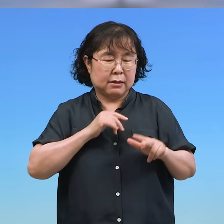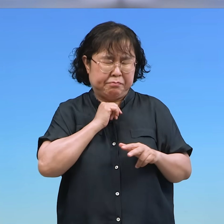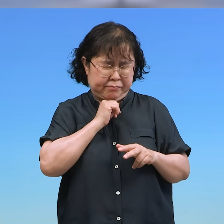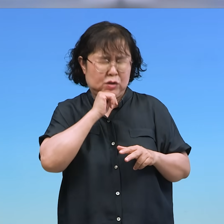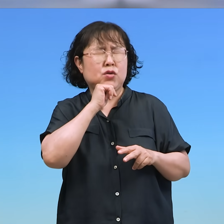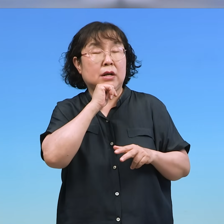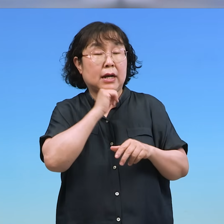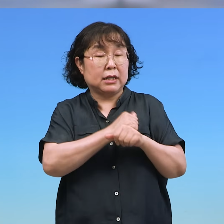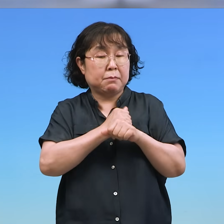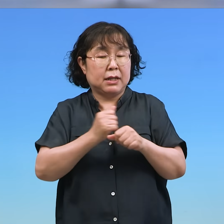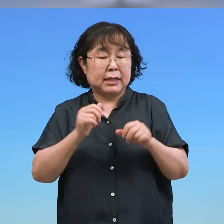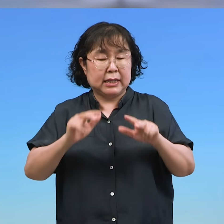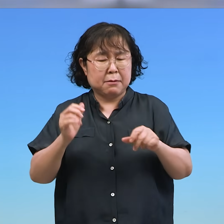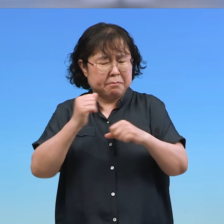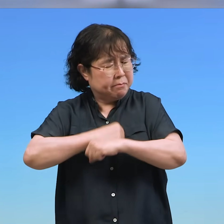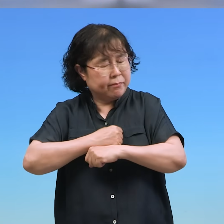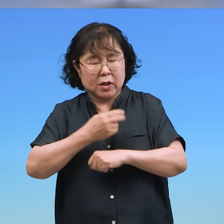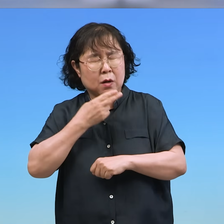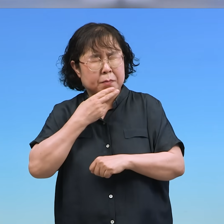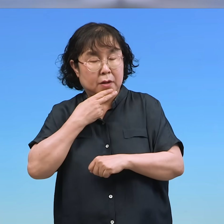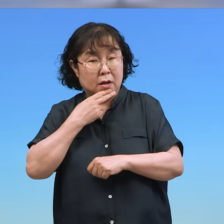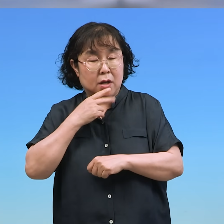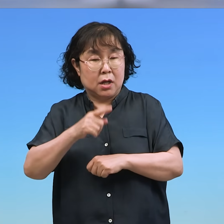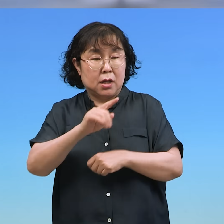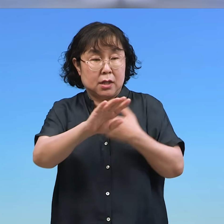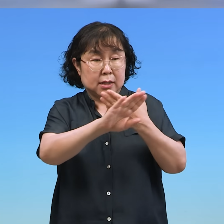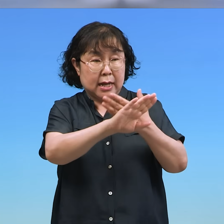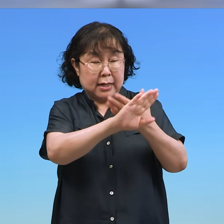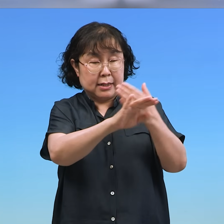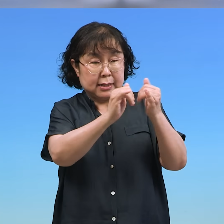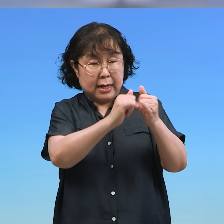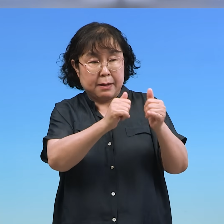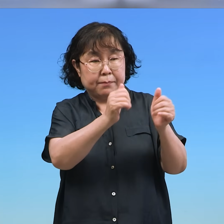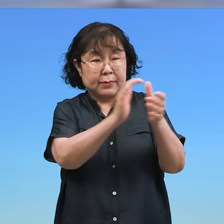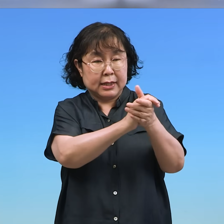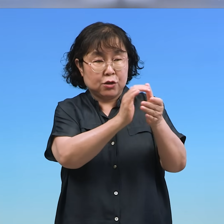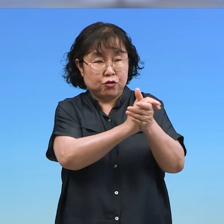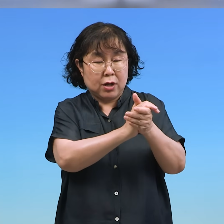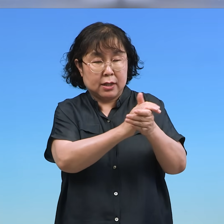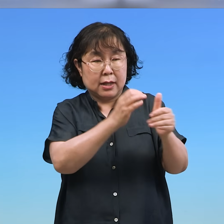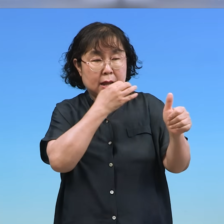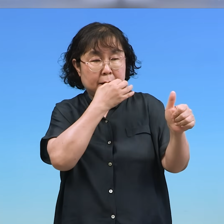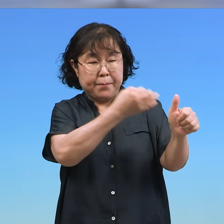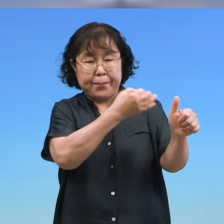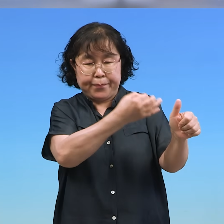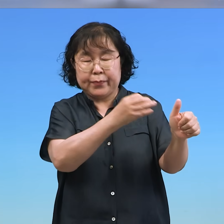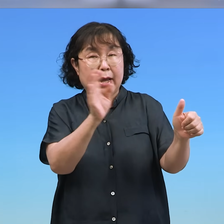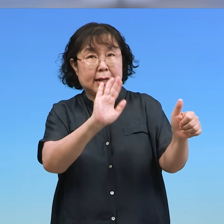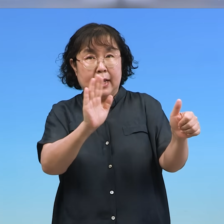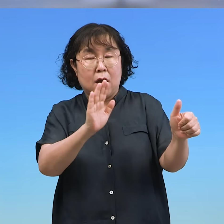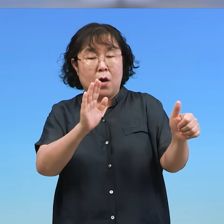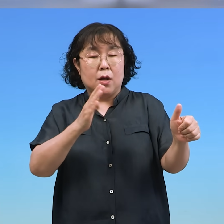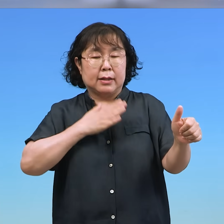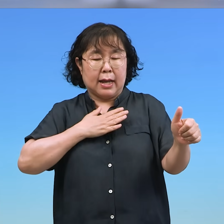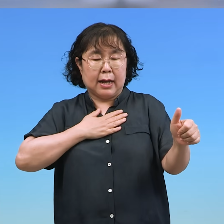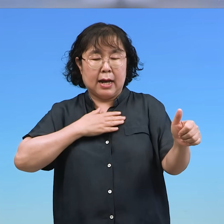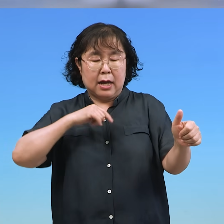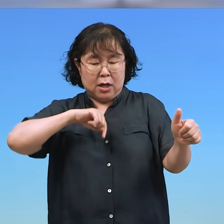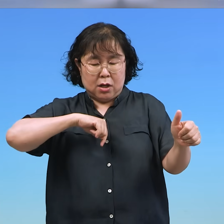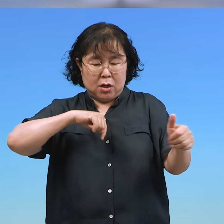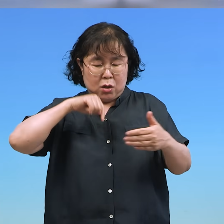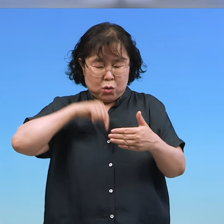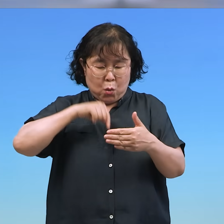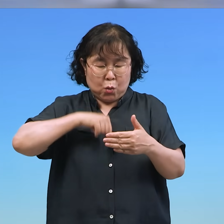이렇게 초라하지만 너 이렇게 망하지 않아. 그거는 상대방 친구 들으라고 한 얘기가 아니에요. 속으로 하잖아요. 하나님